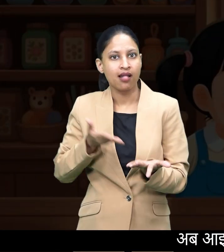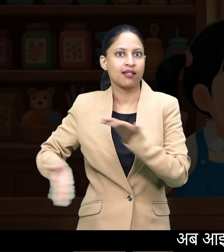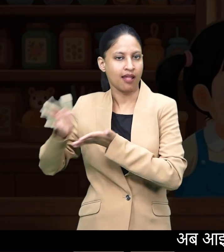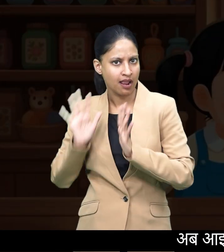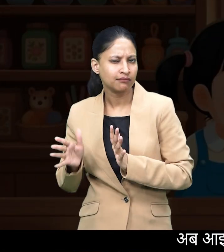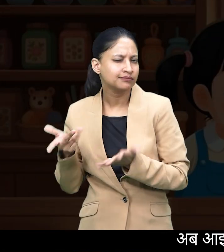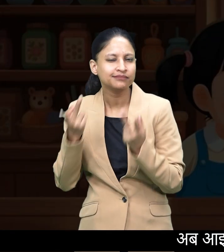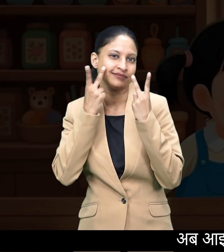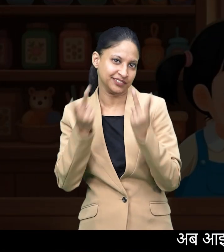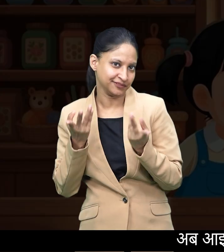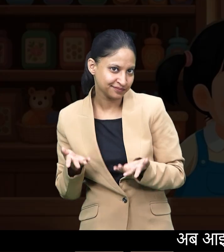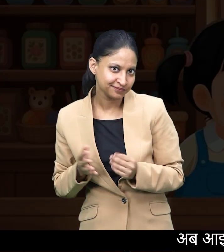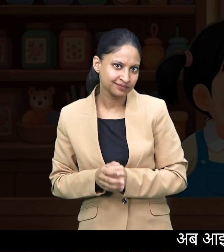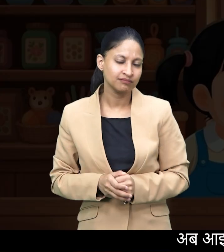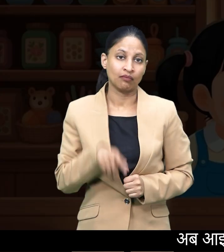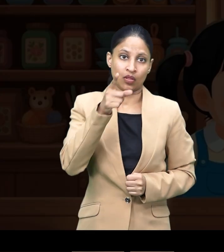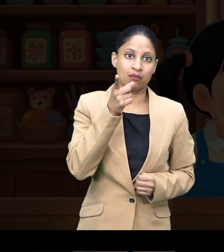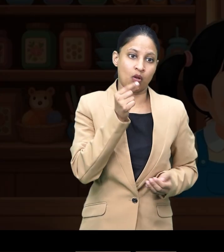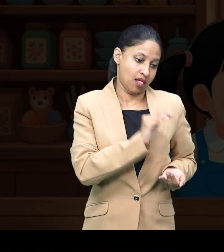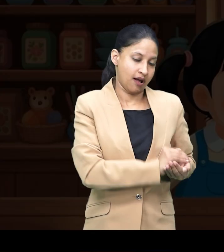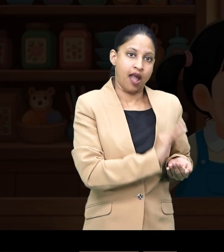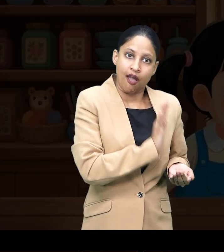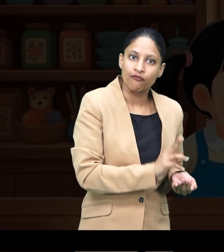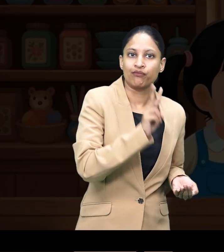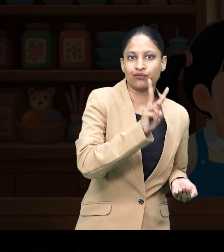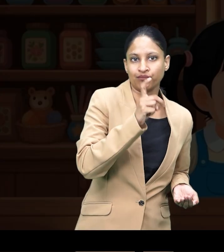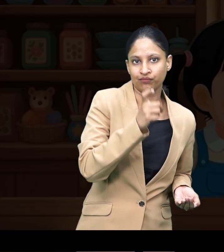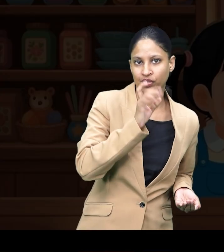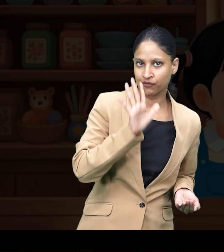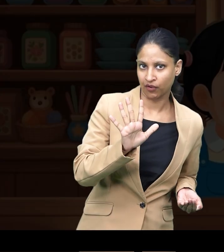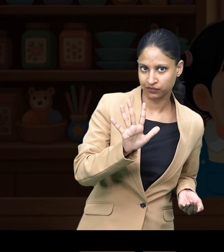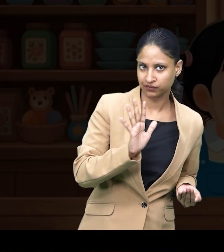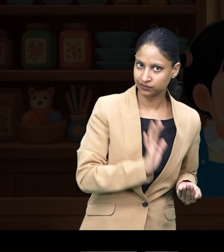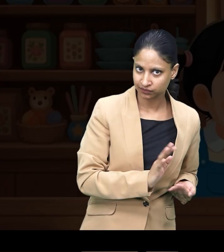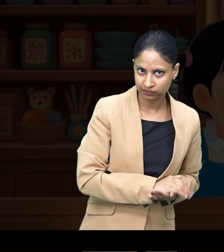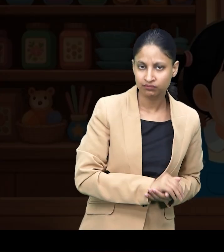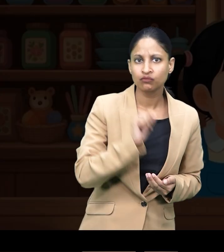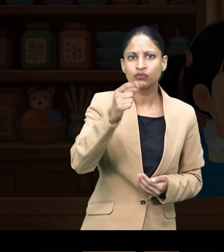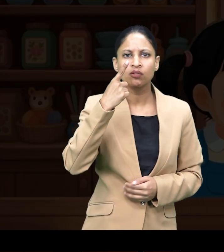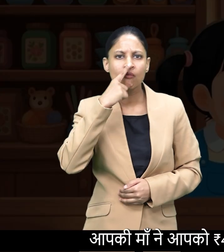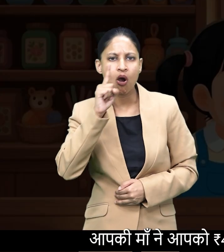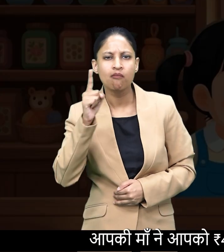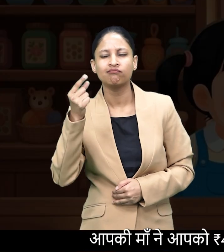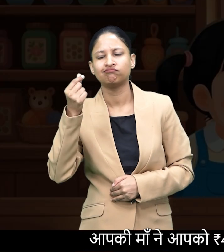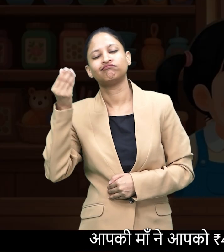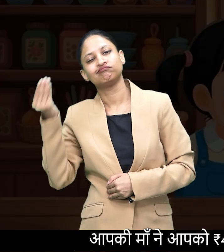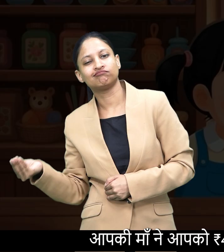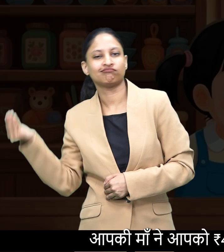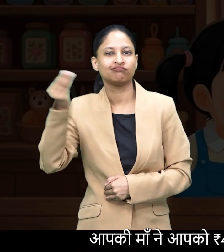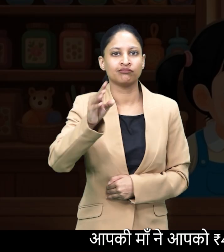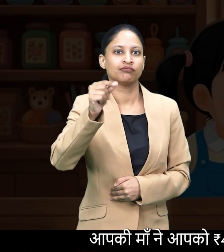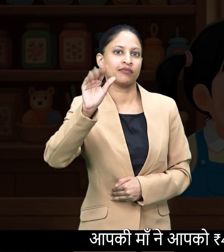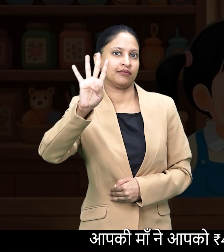वास्तविक जीवन में जोड़ देखते हैं। आपके पास 475 थे। आपकी माँ ने